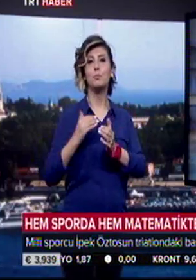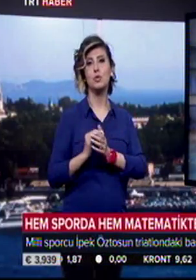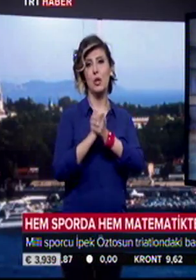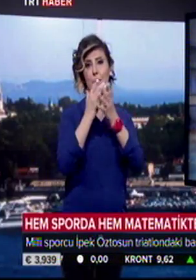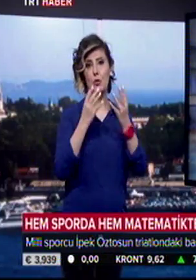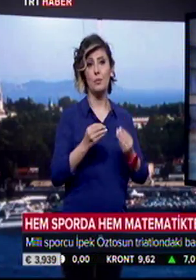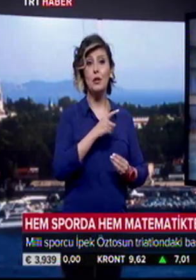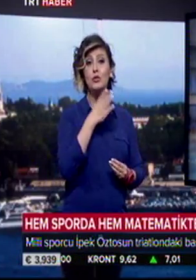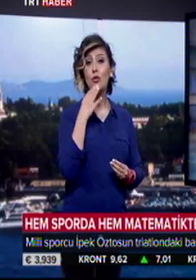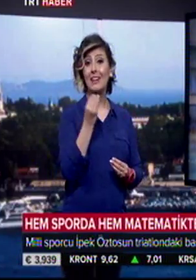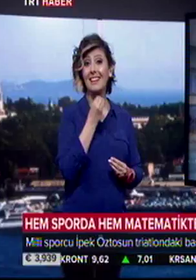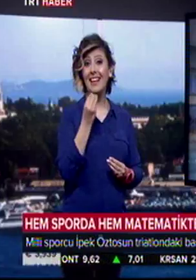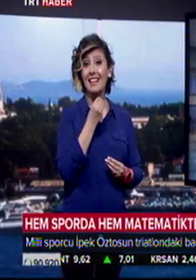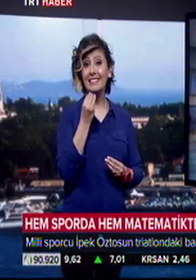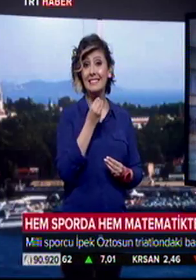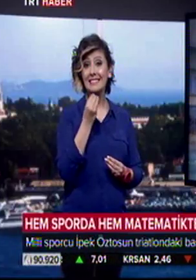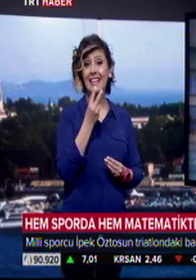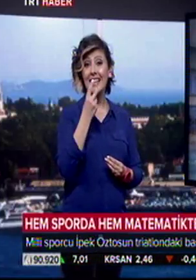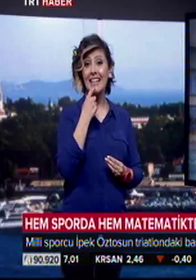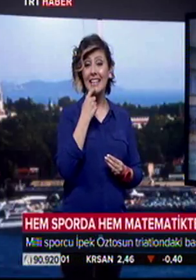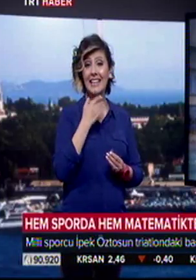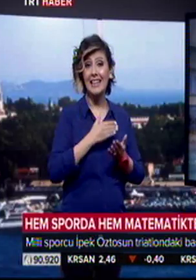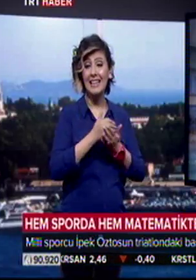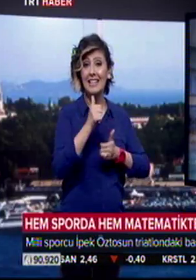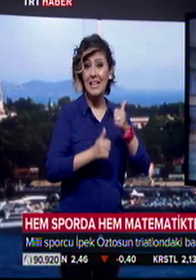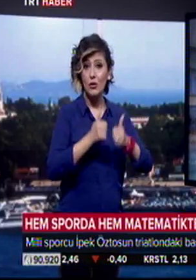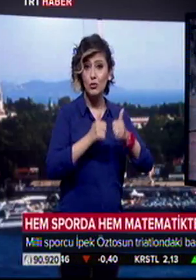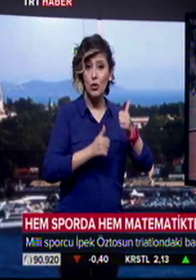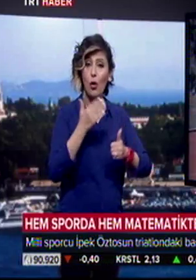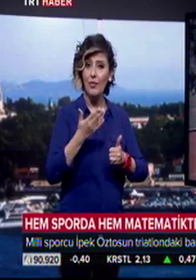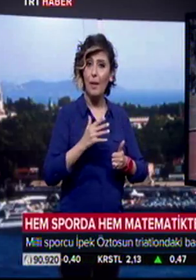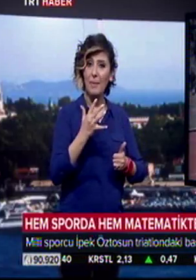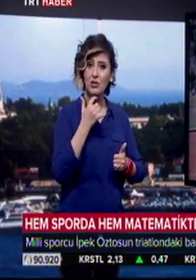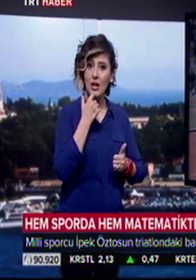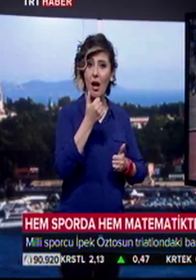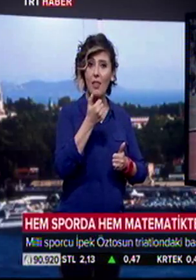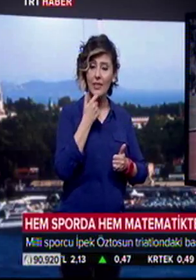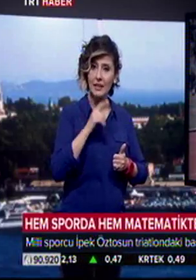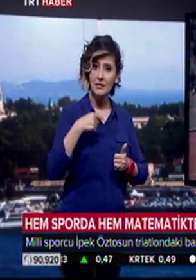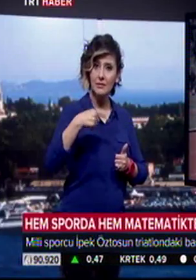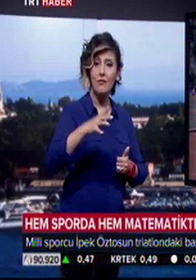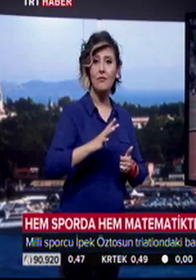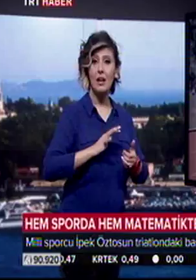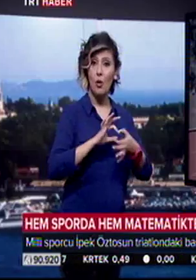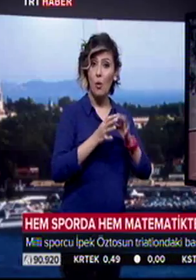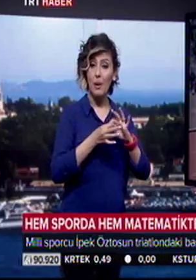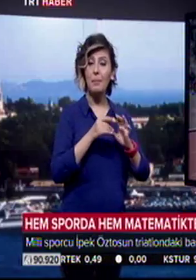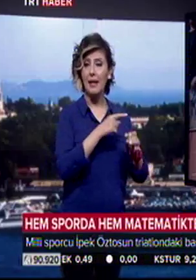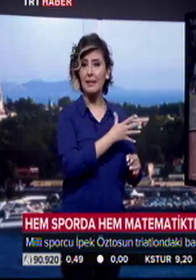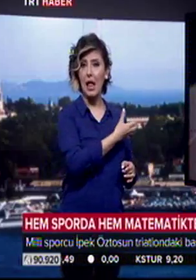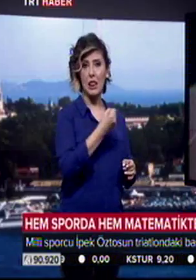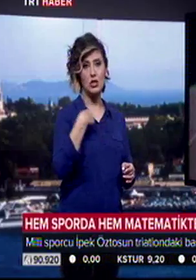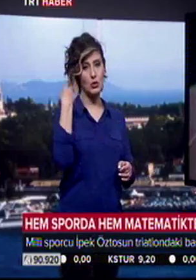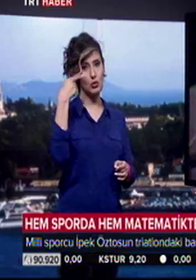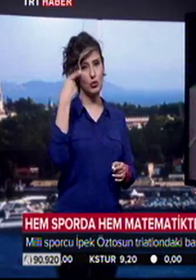bir sporcu. Elitlerde daha 2 senedir yarışıyor. Önümüzde en azından 5-6 senemiz daha var. Ben olimpiyatlarda yer alacağını ve bu azime çalışmaya devam edeceğine